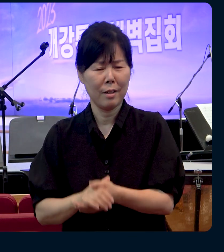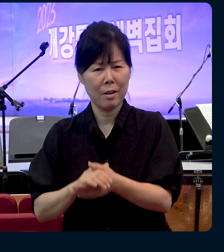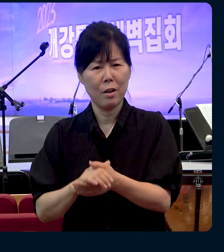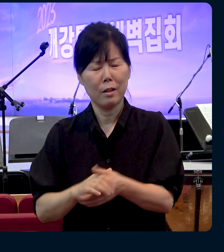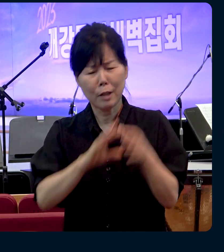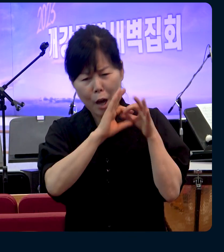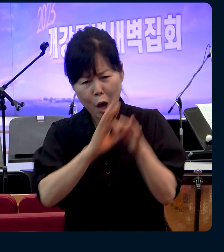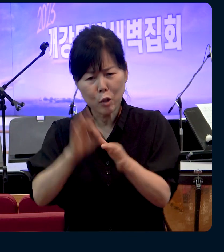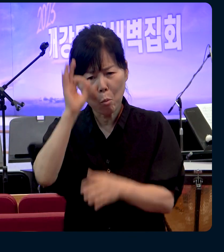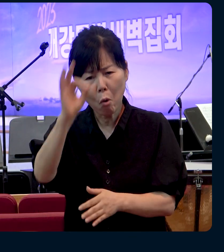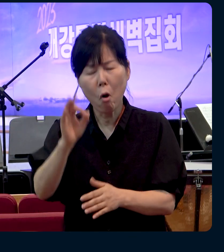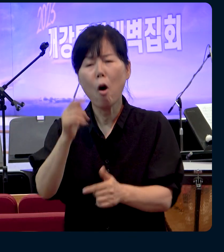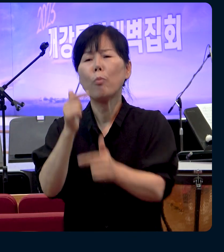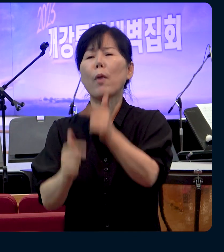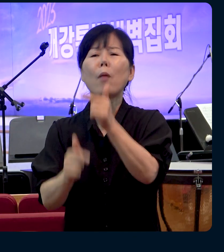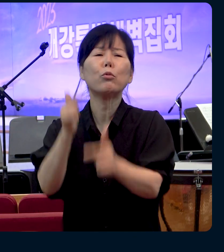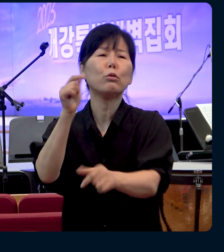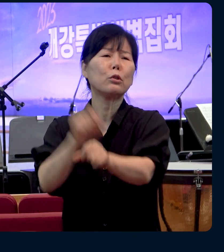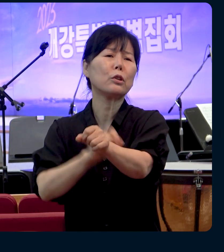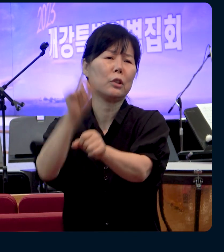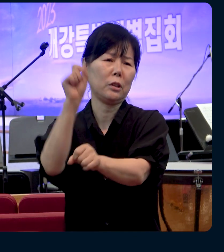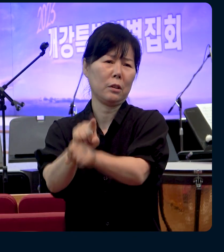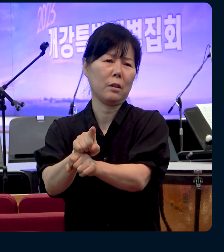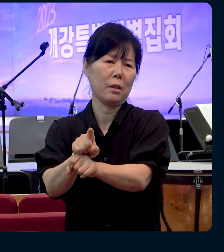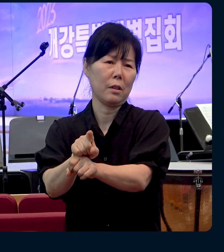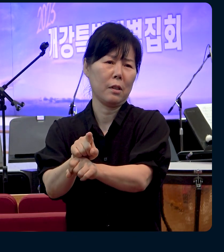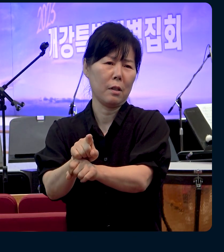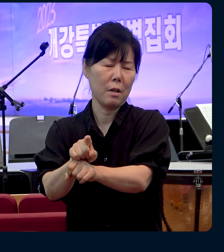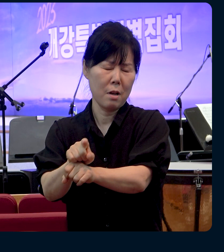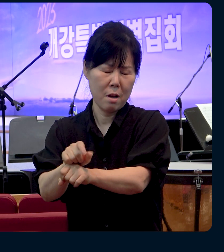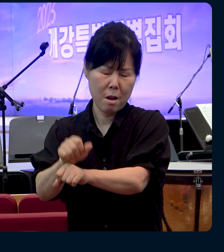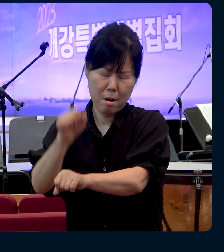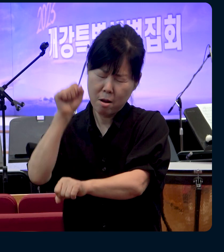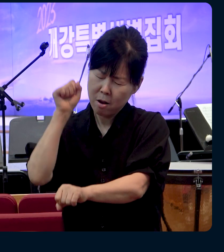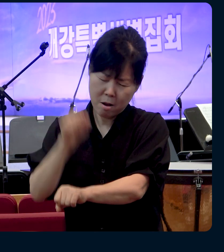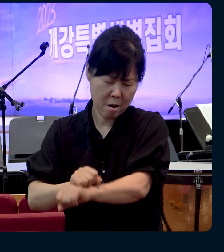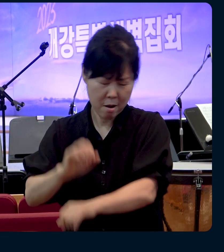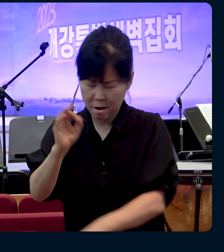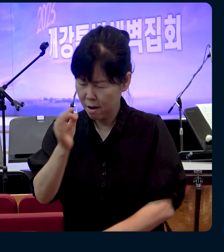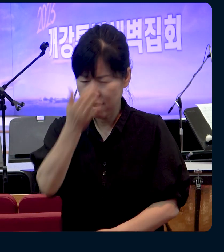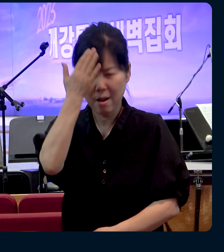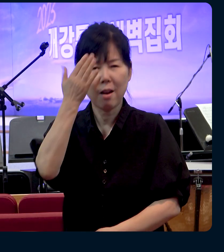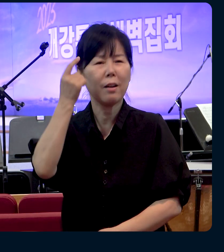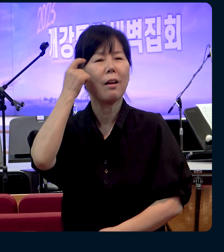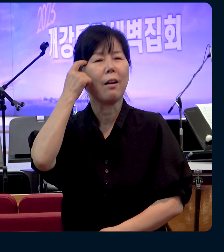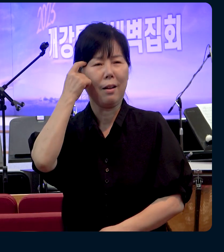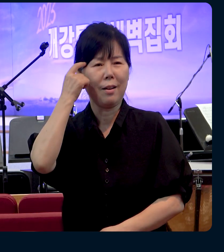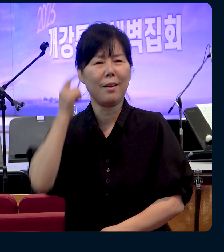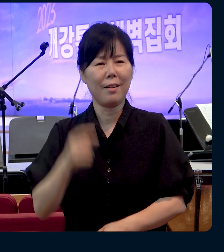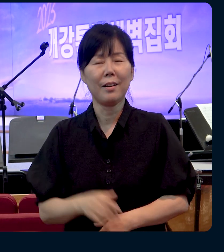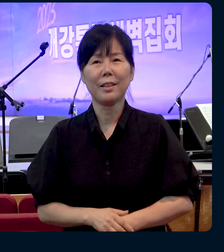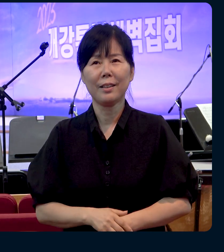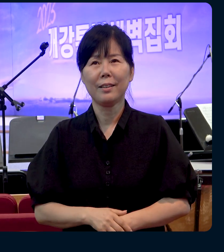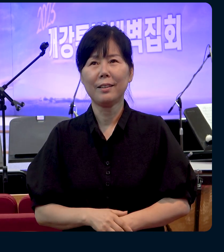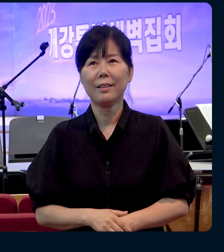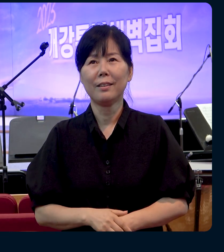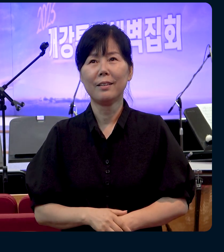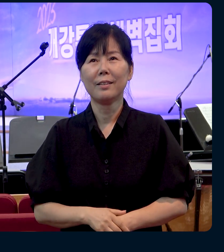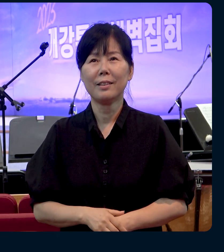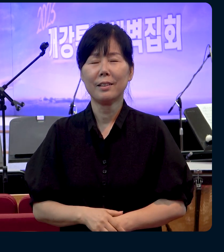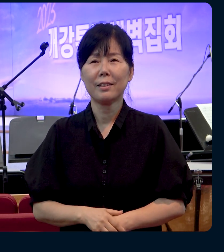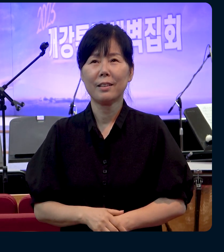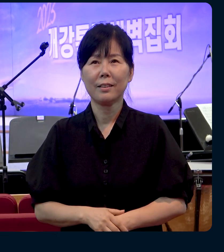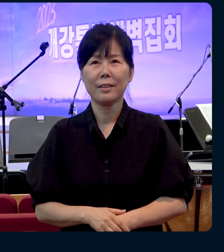볼수록 나무가 그려져요. 볼수록 정말 잘 그렸다는 생각이. 역시 대가는 그냥 대가가 아니다. 그 생각이